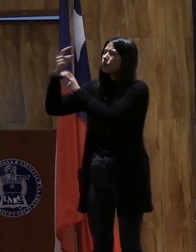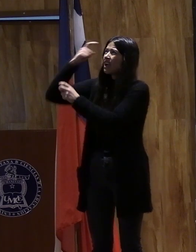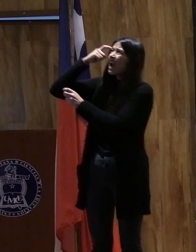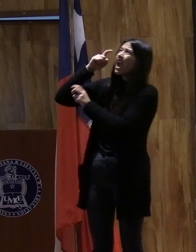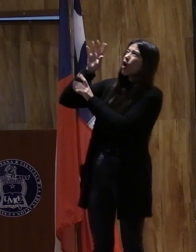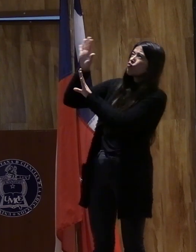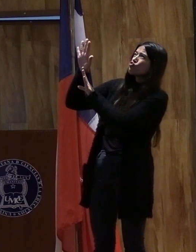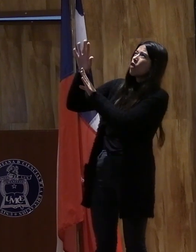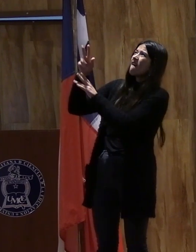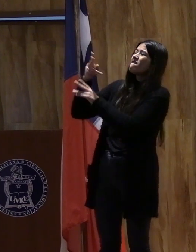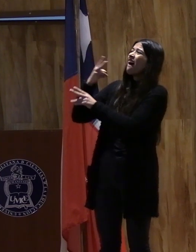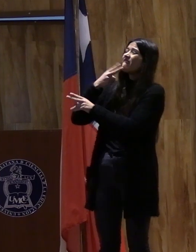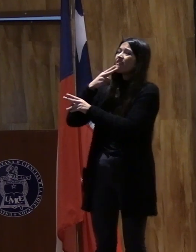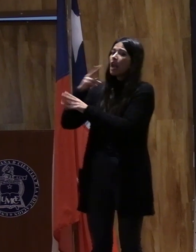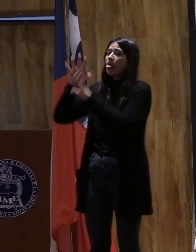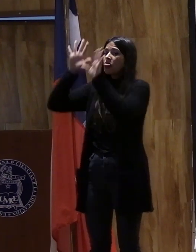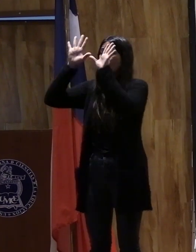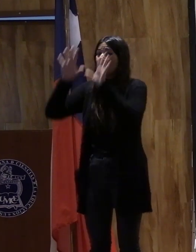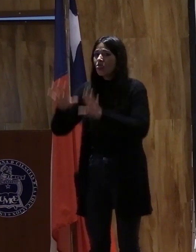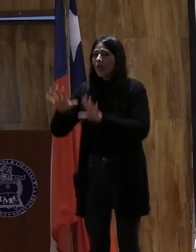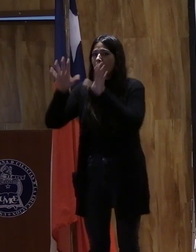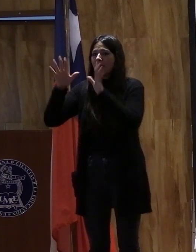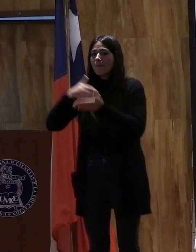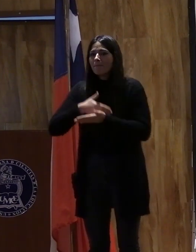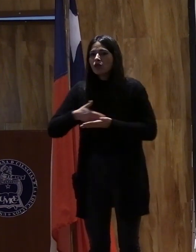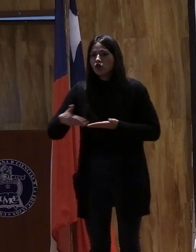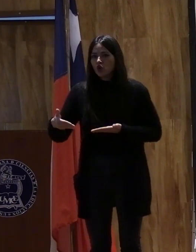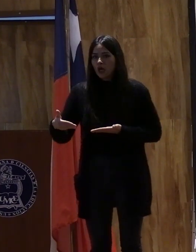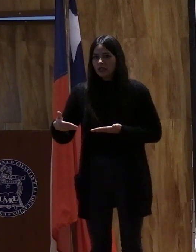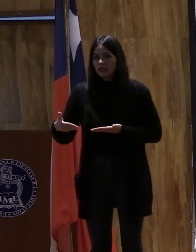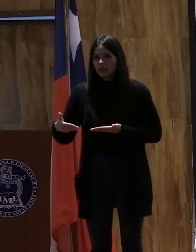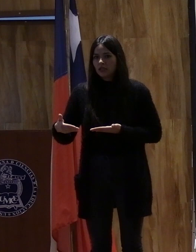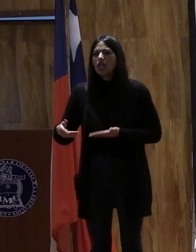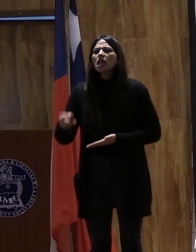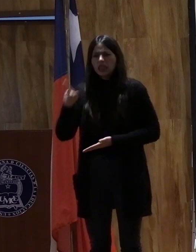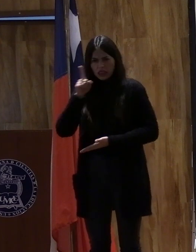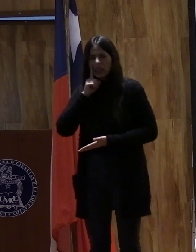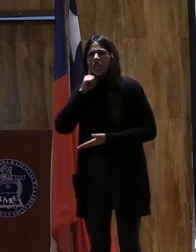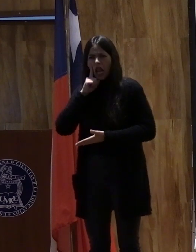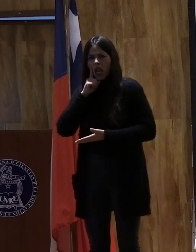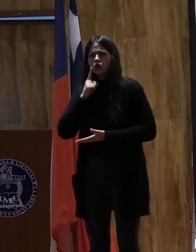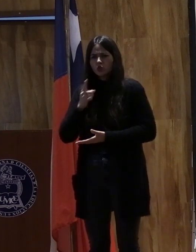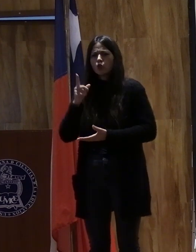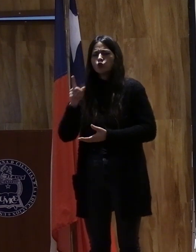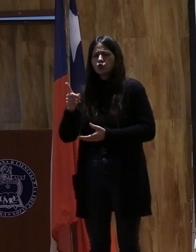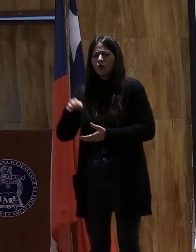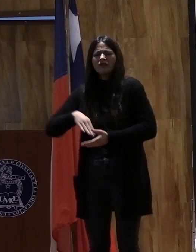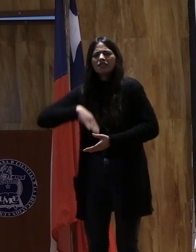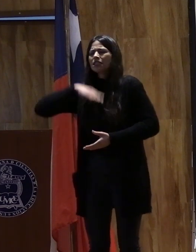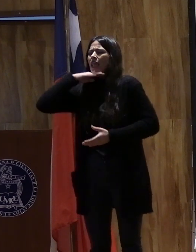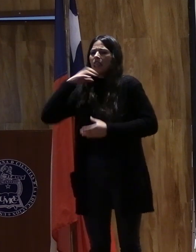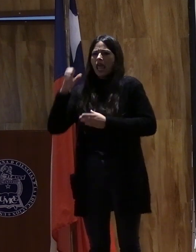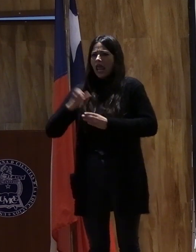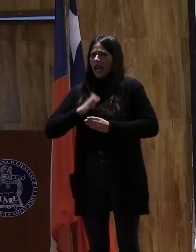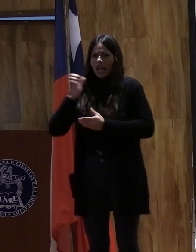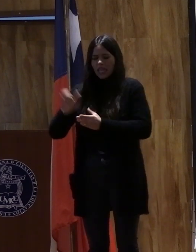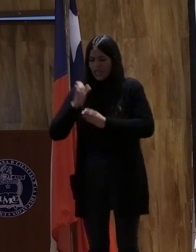vivir 10.000 millones de años. Tiene benzina en el estanque para vivir 10.000 millones de